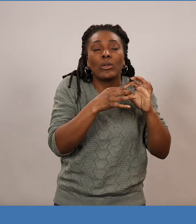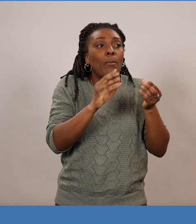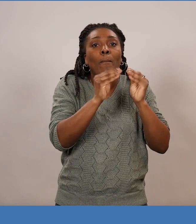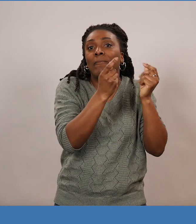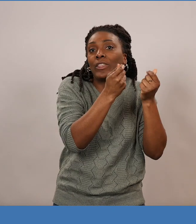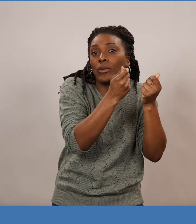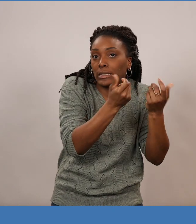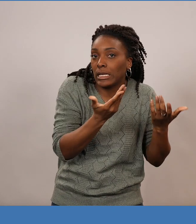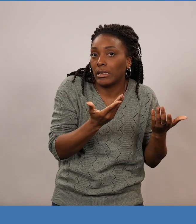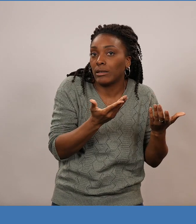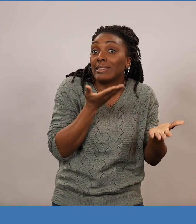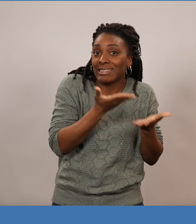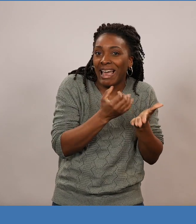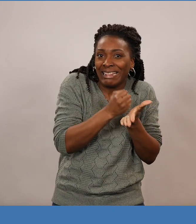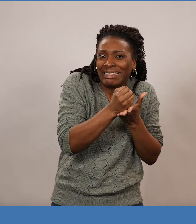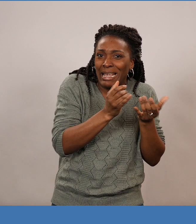problèmes financiers.